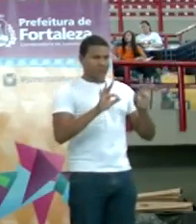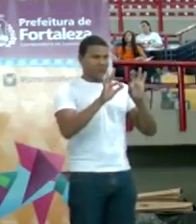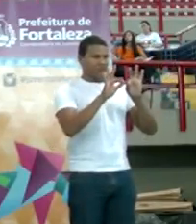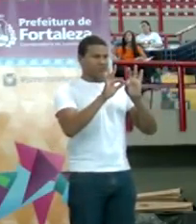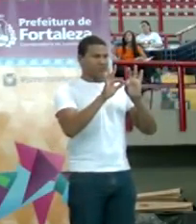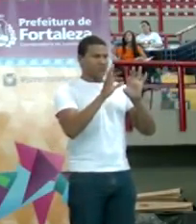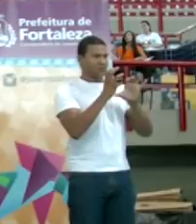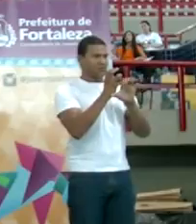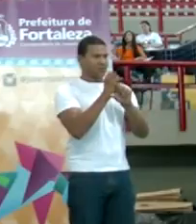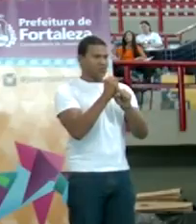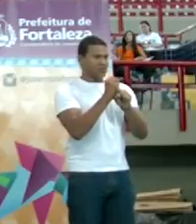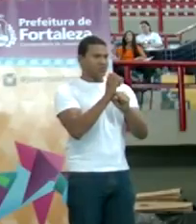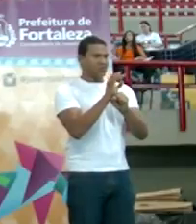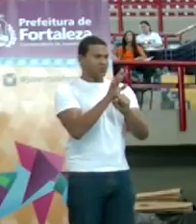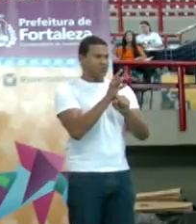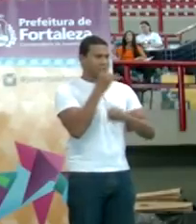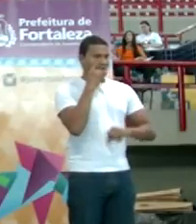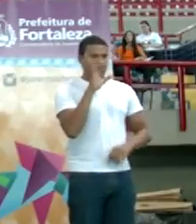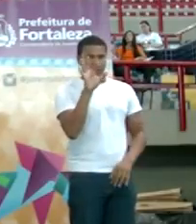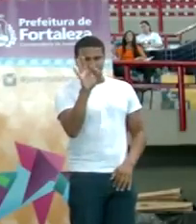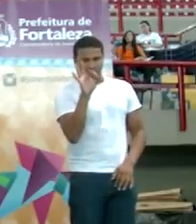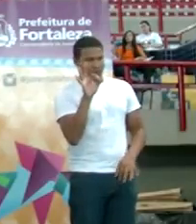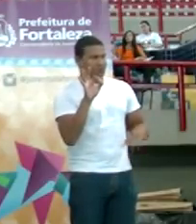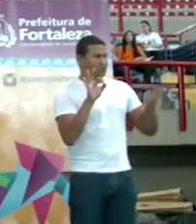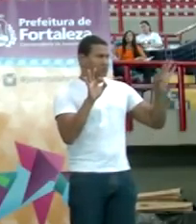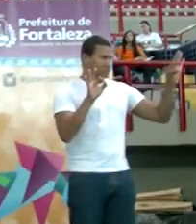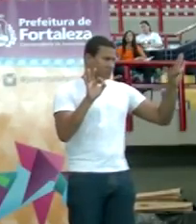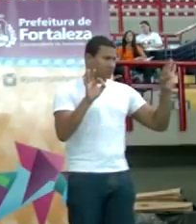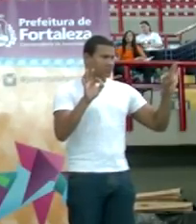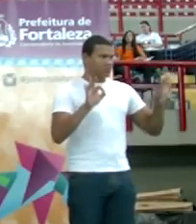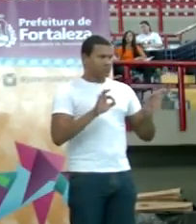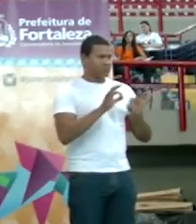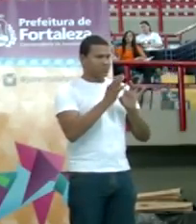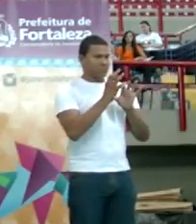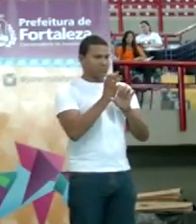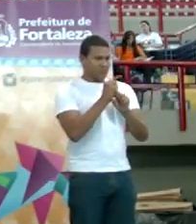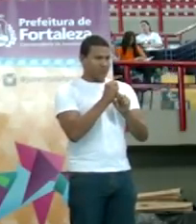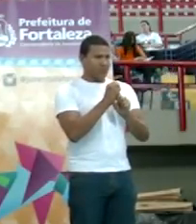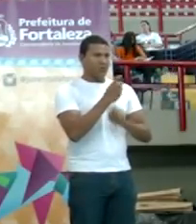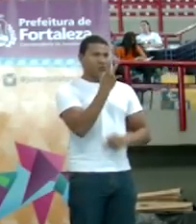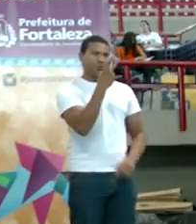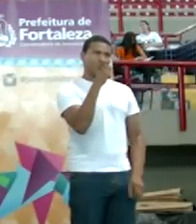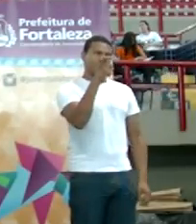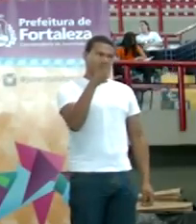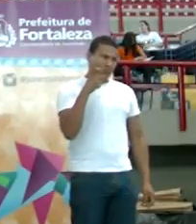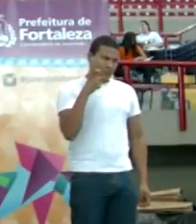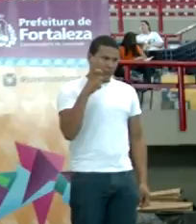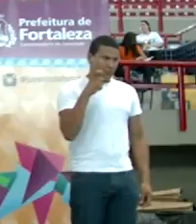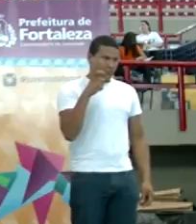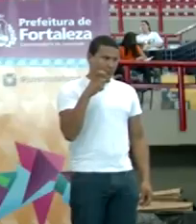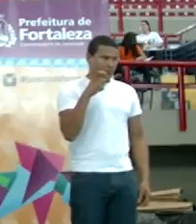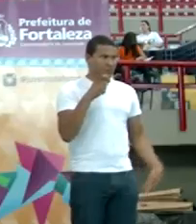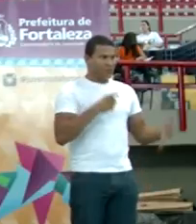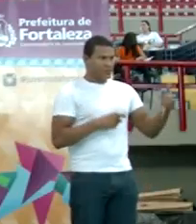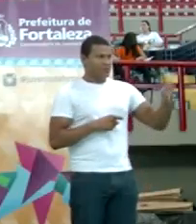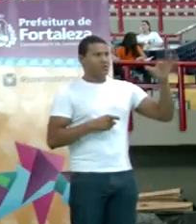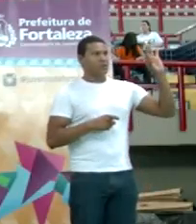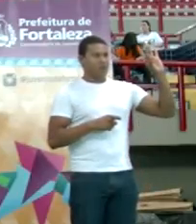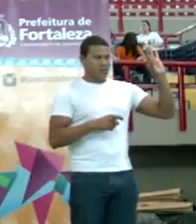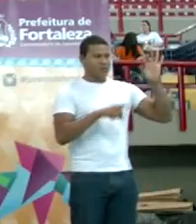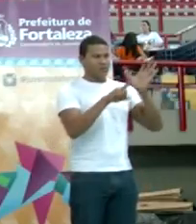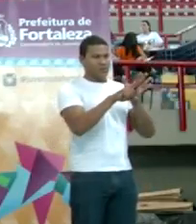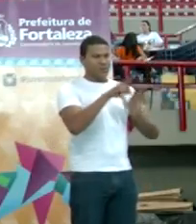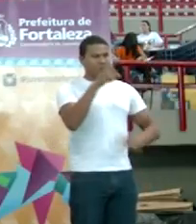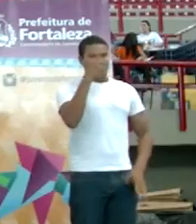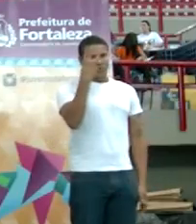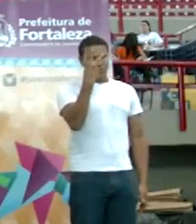Lembrar que o x foi tirado de um lado e do outro. É 8 menos 2x e 10 menos